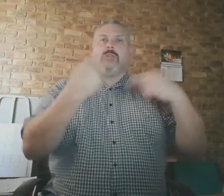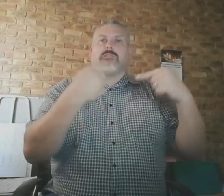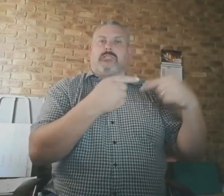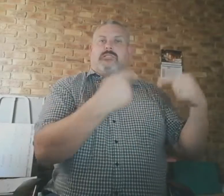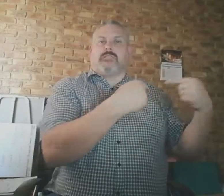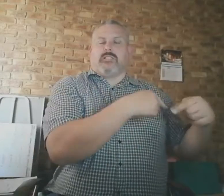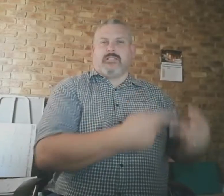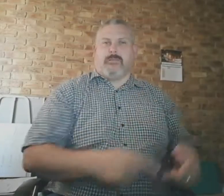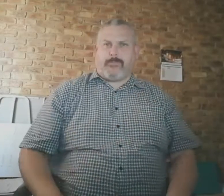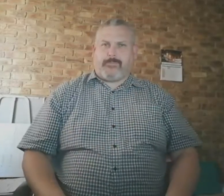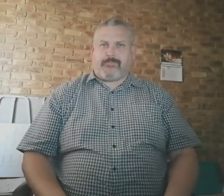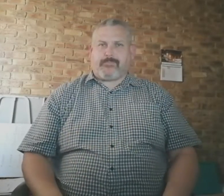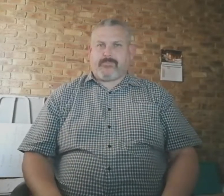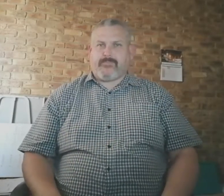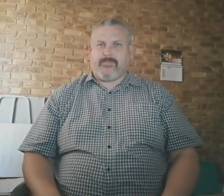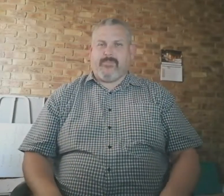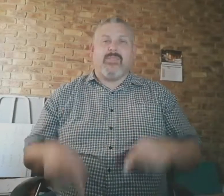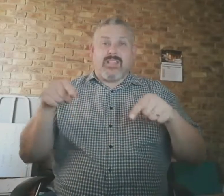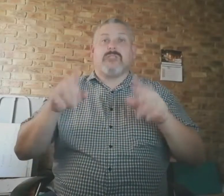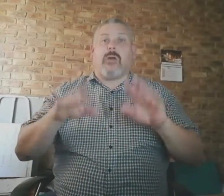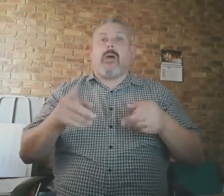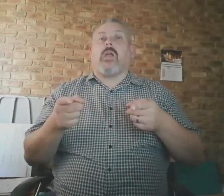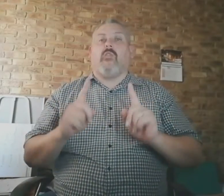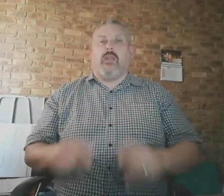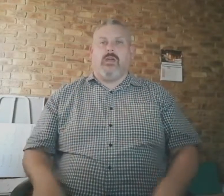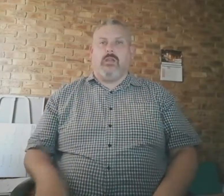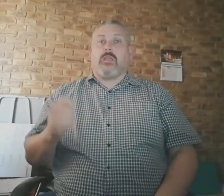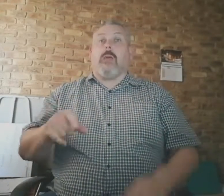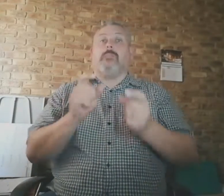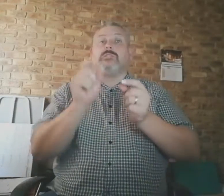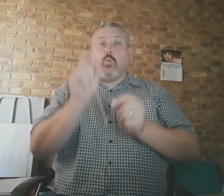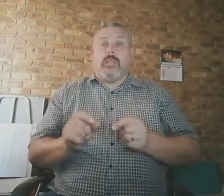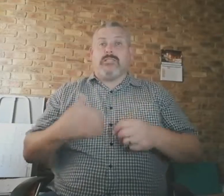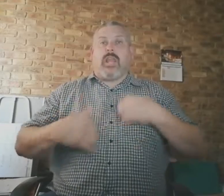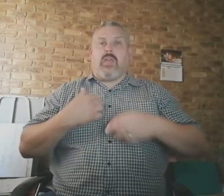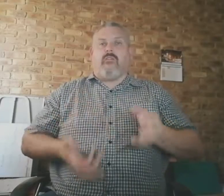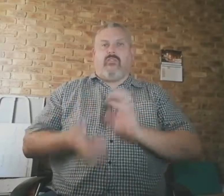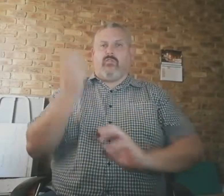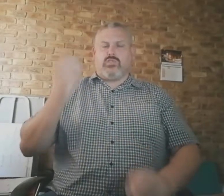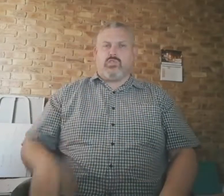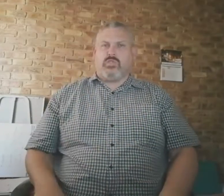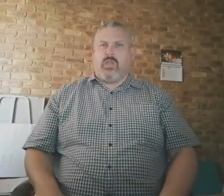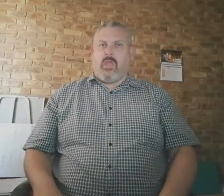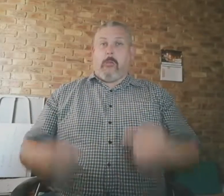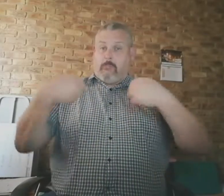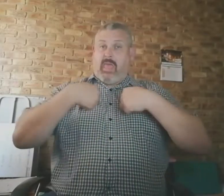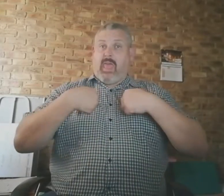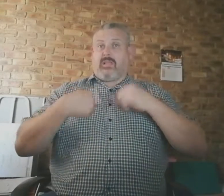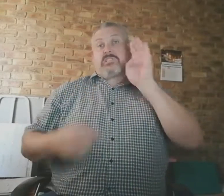unik my, gevaardig, kan persoon, sëilewe verloes, maag,